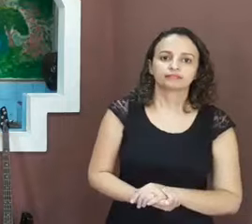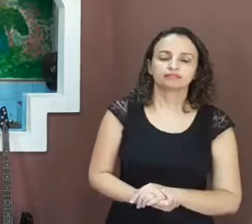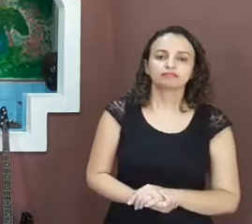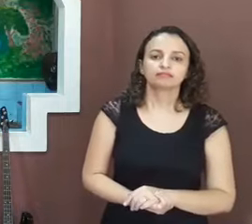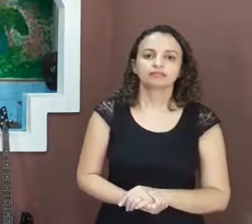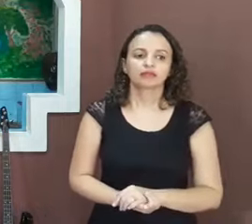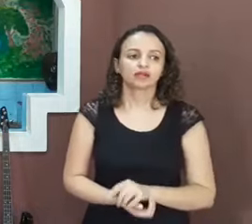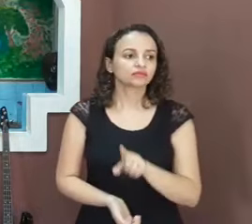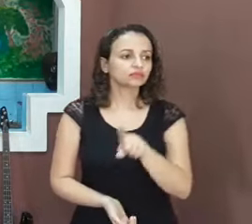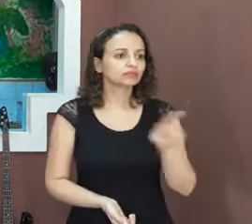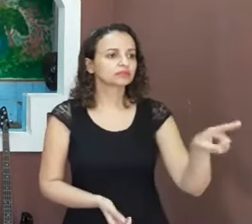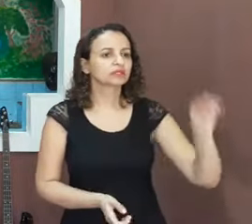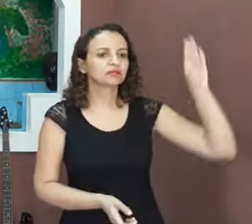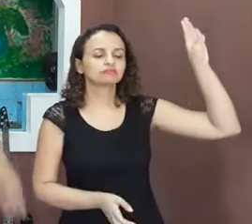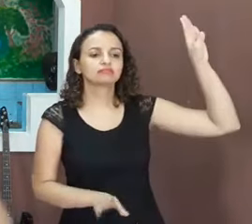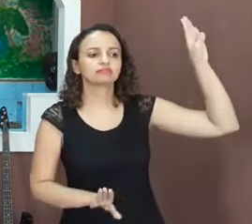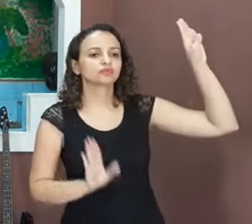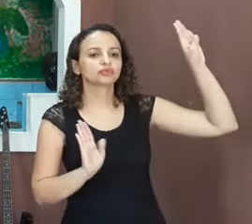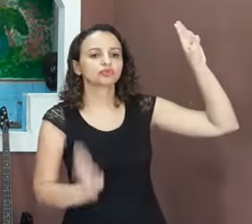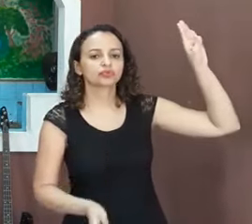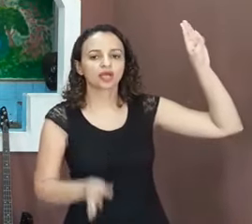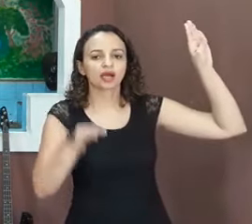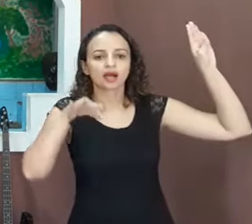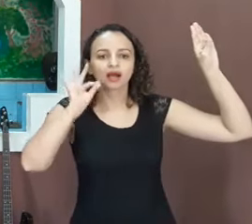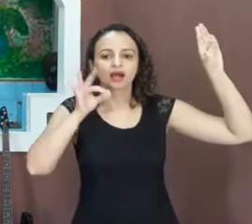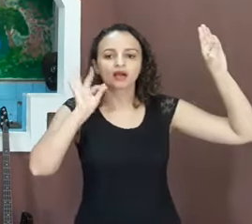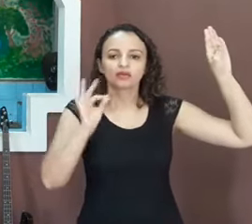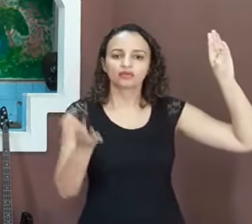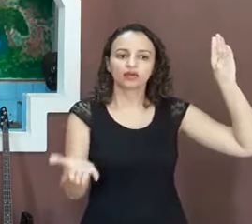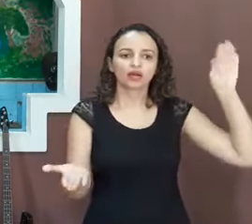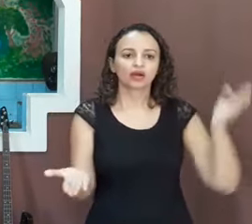Quem aqui já tomou café? Pega a mão.